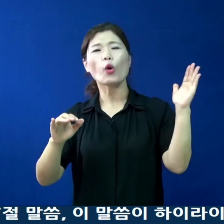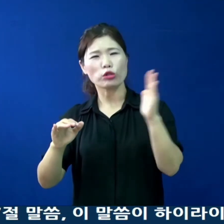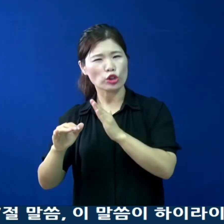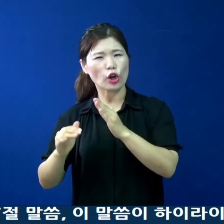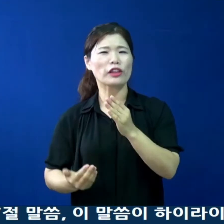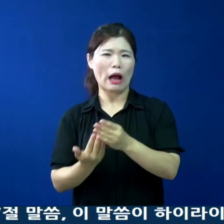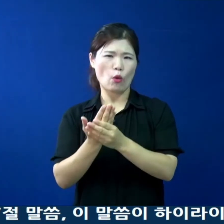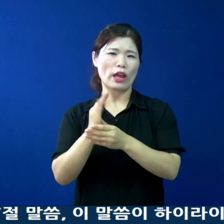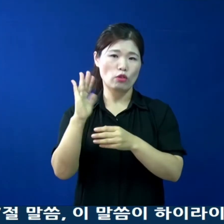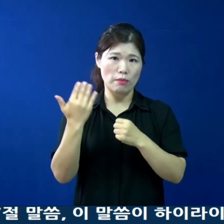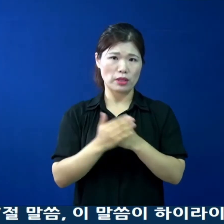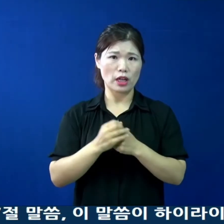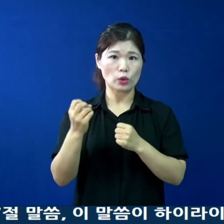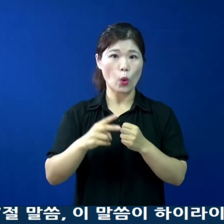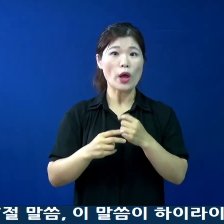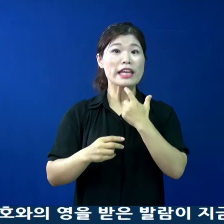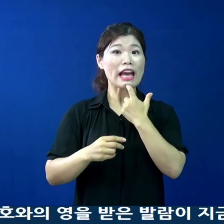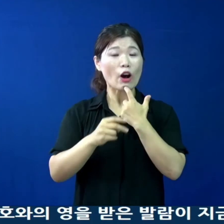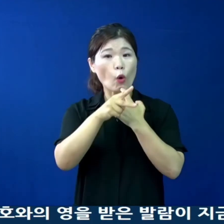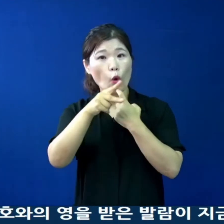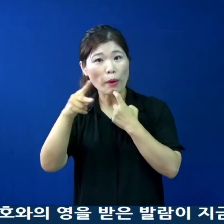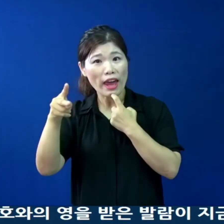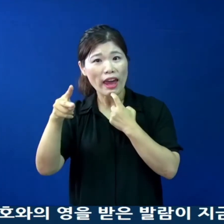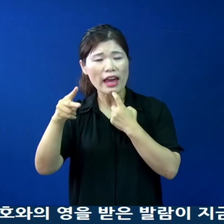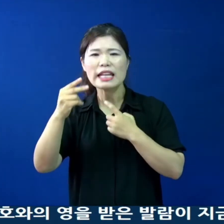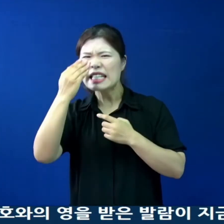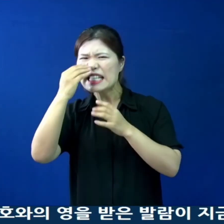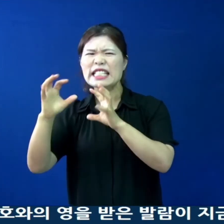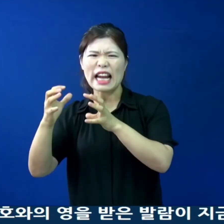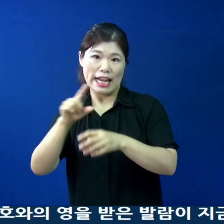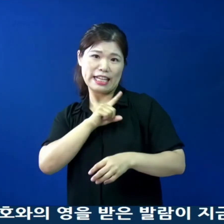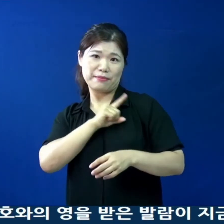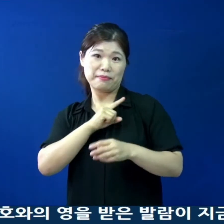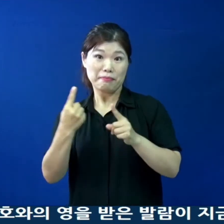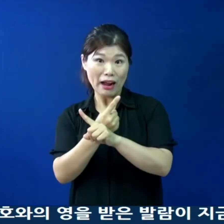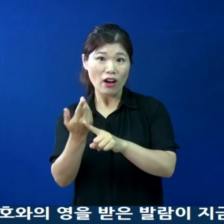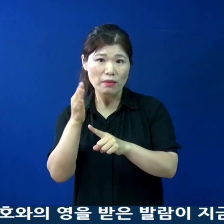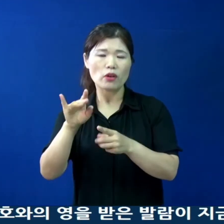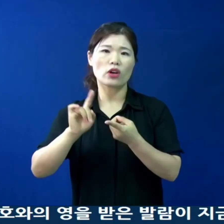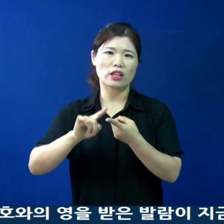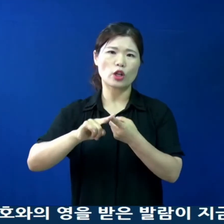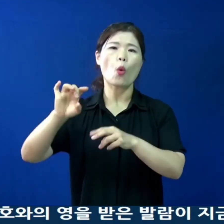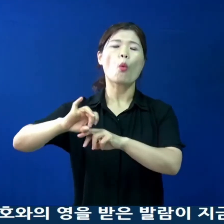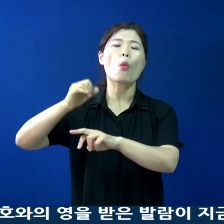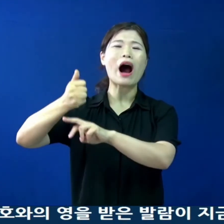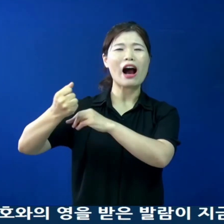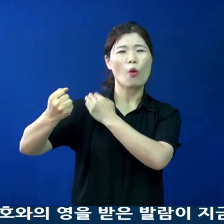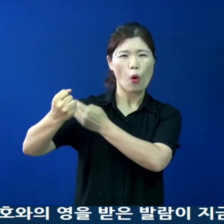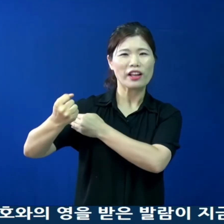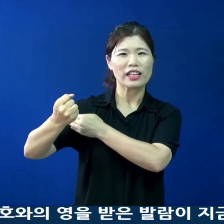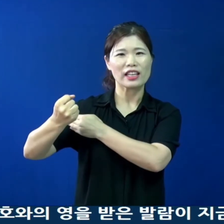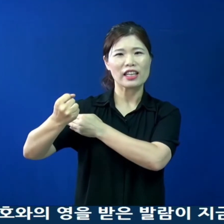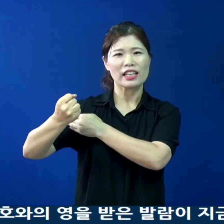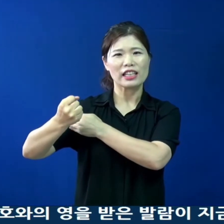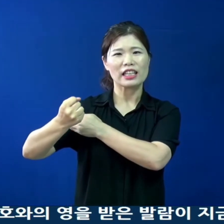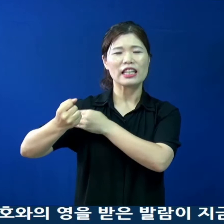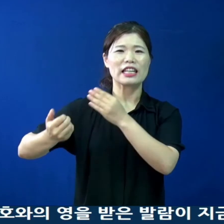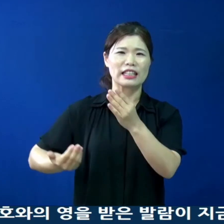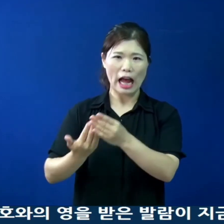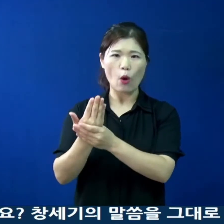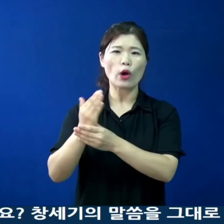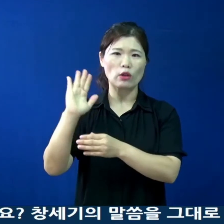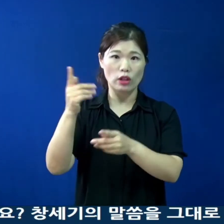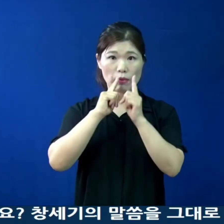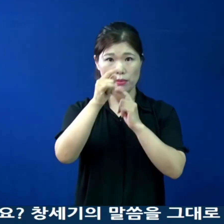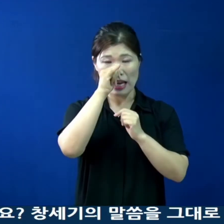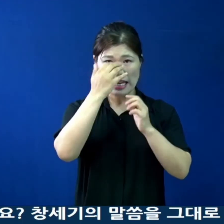이름인 이스라엘에게서 한 규가 나온다는 겁니다. 왕권을 얘기하는 것이죠. 이 마지막 예언 속에는 이스라엘의